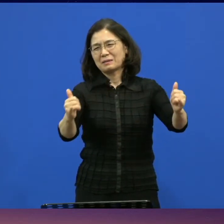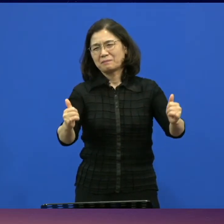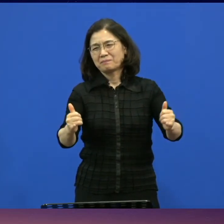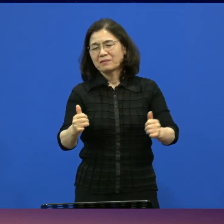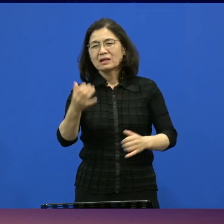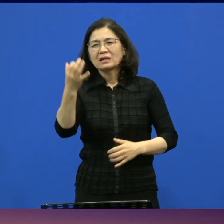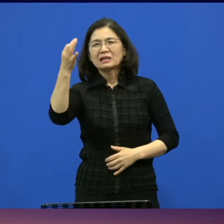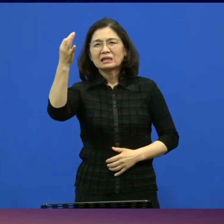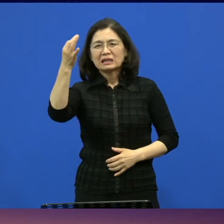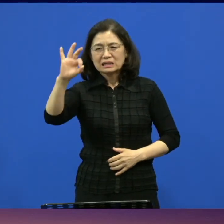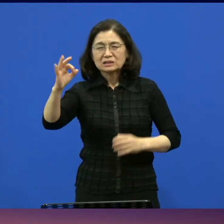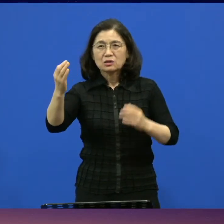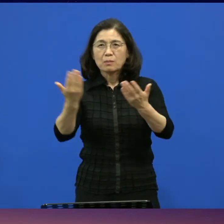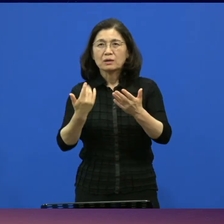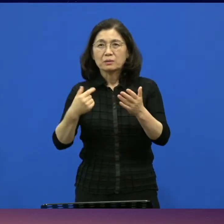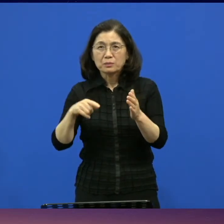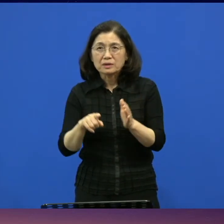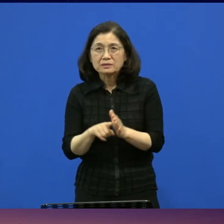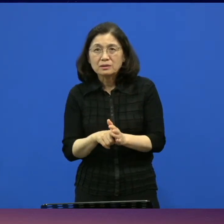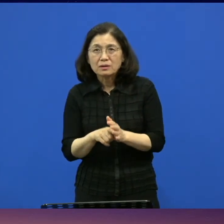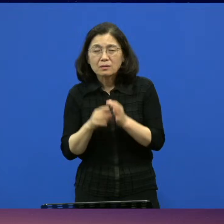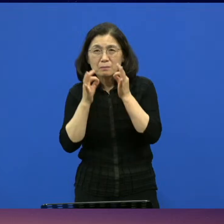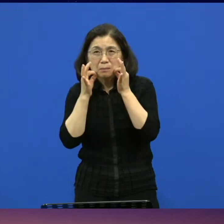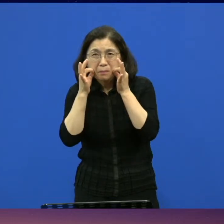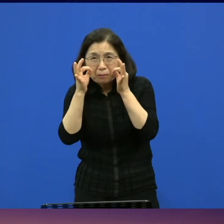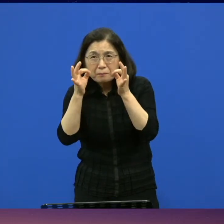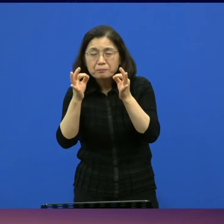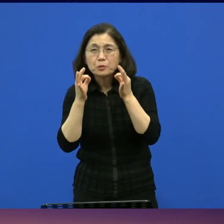인정을 받으려고 몸부림을 치는 거예요.